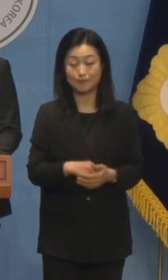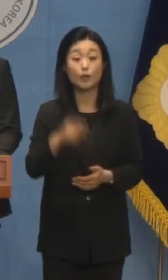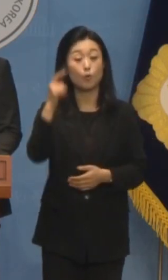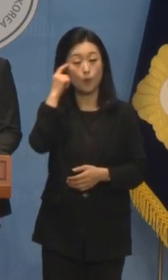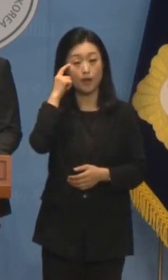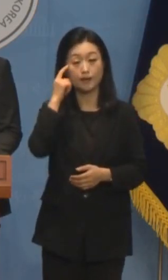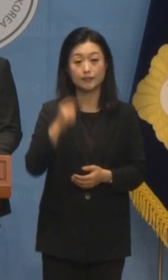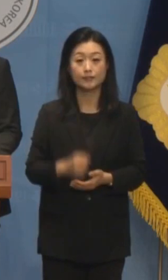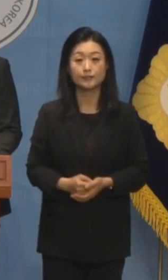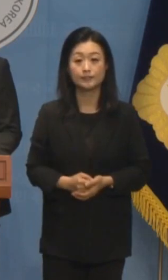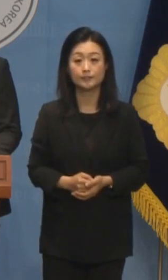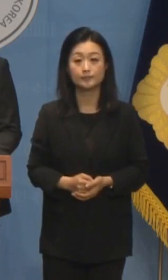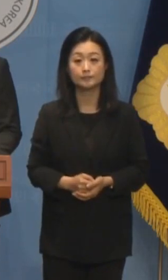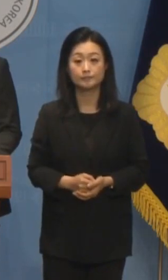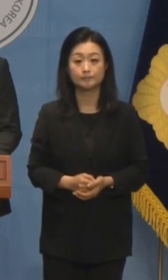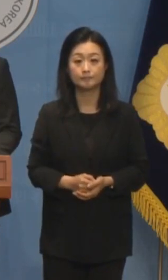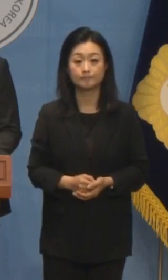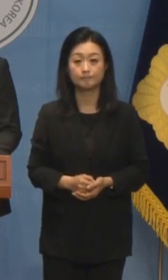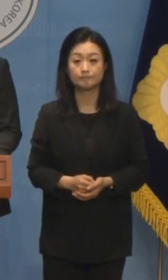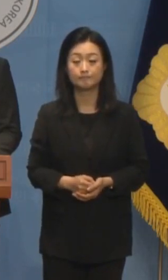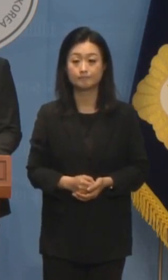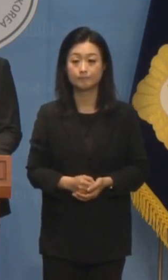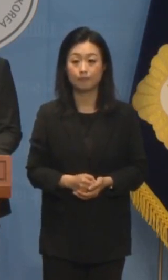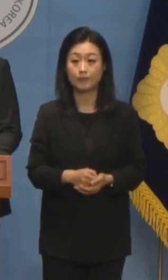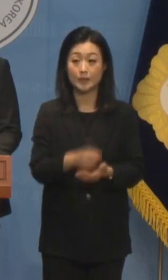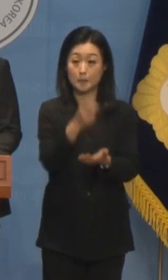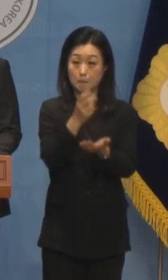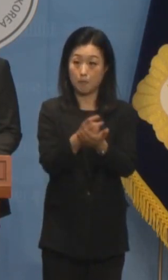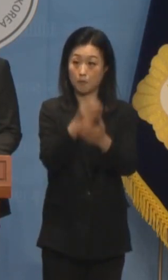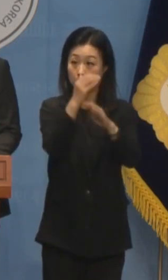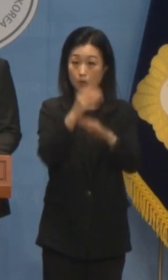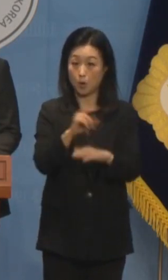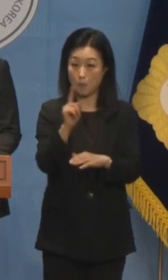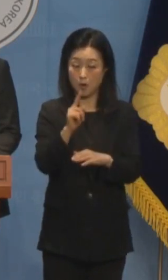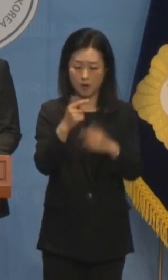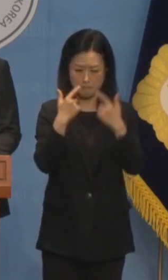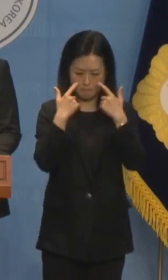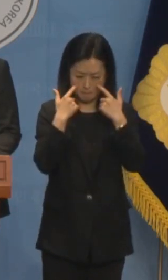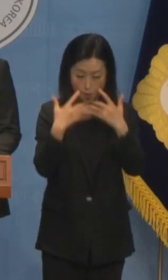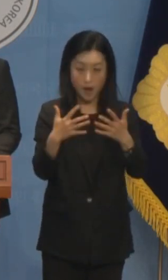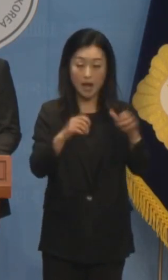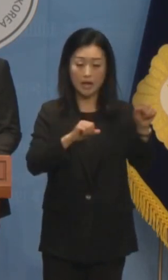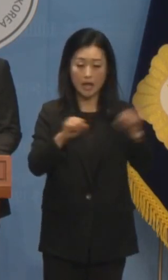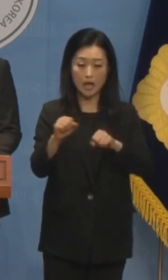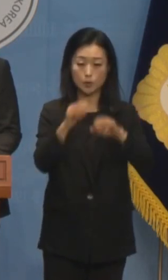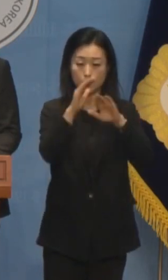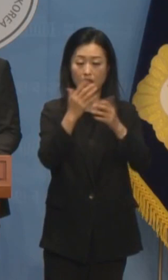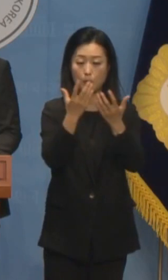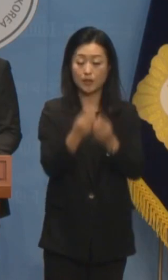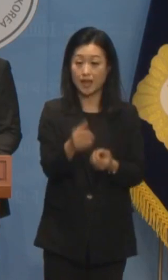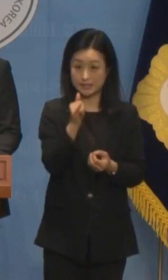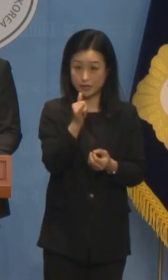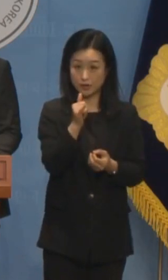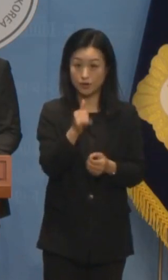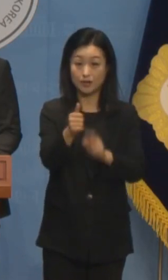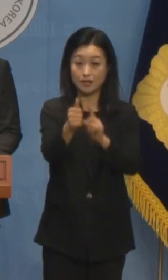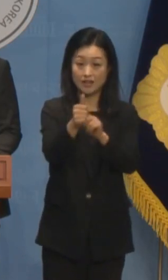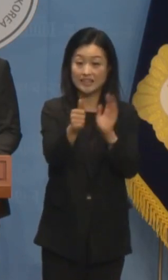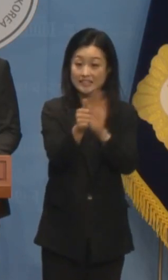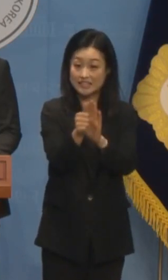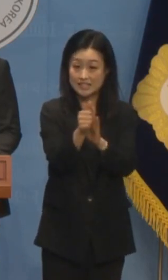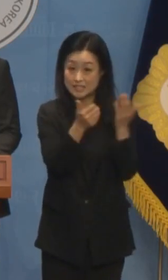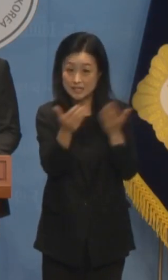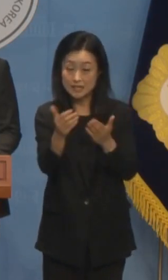왜냐하면 이 법률은 명확히 행위를 정하고 있습니다. 특정 후보자에 대한 지지